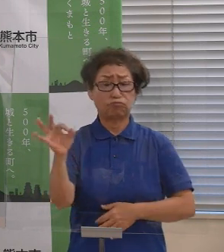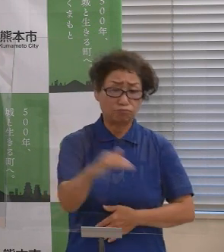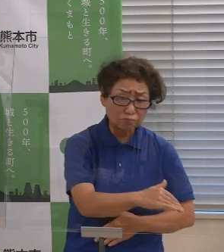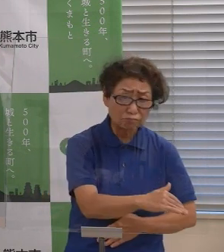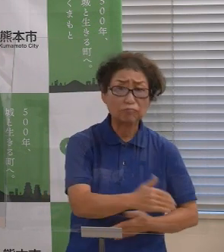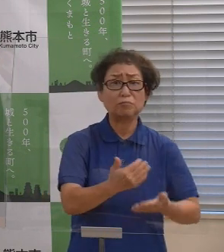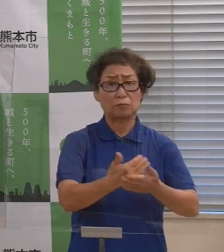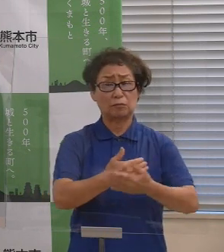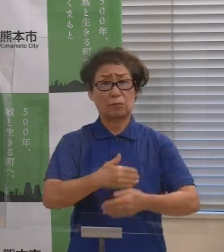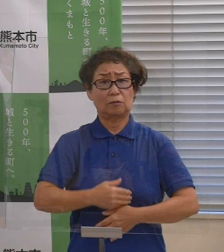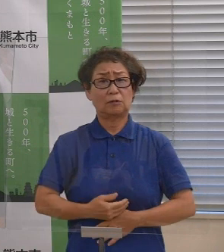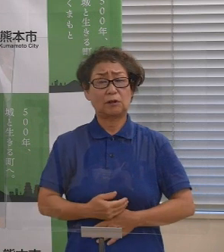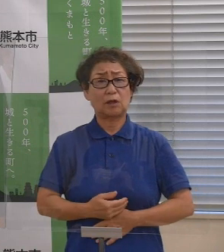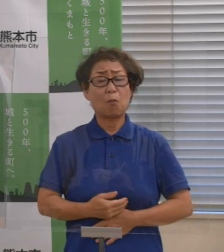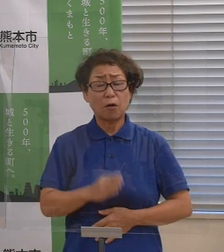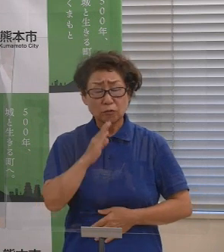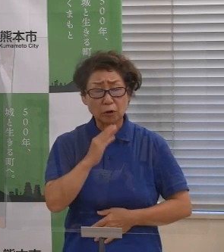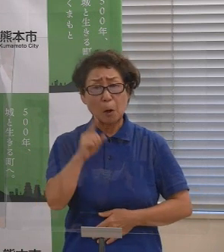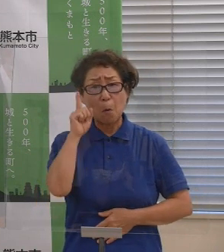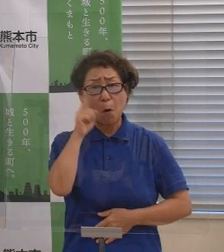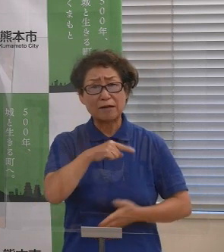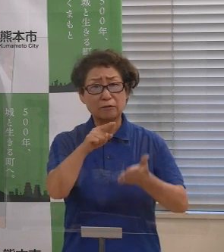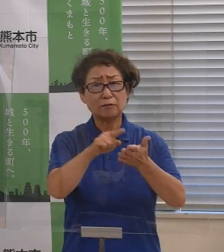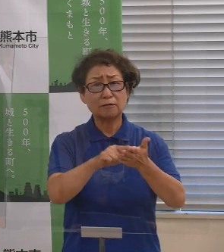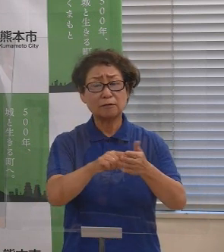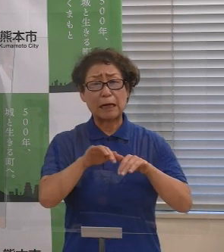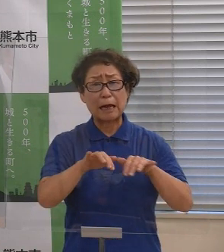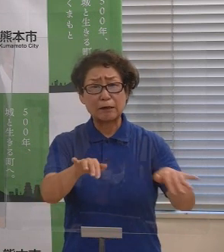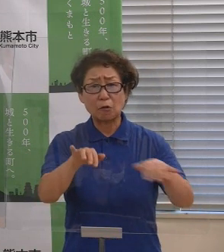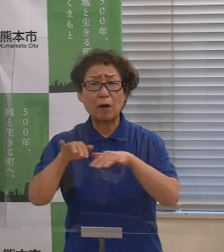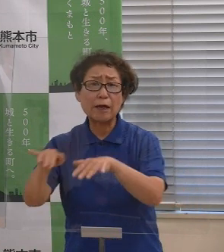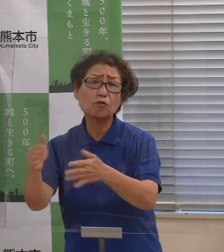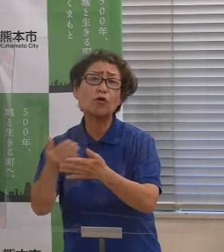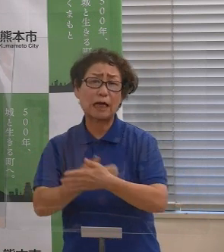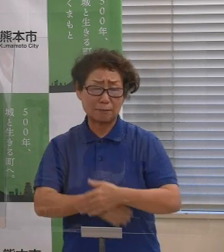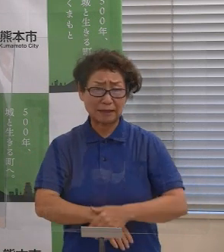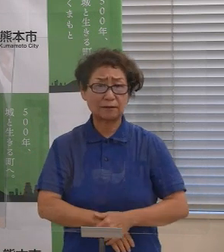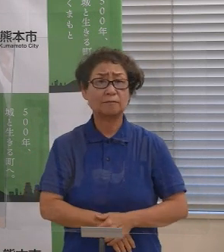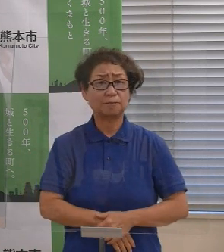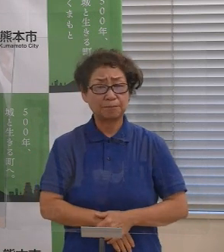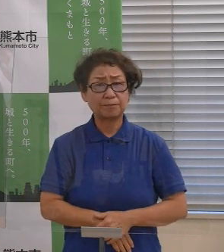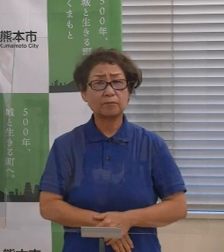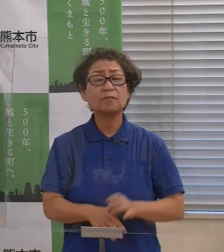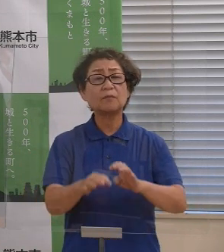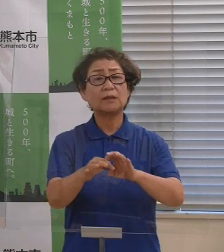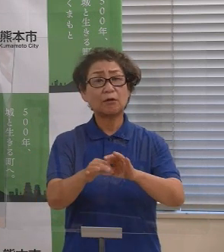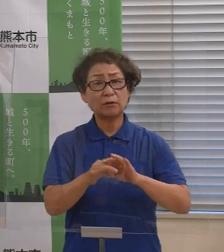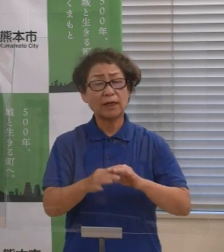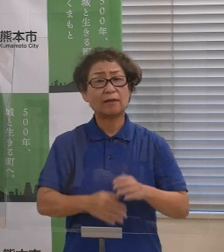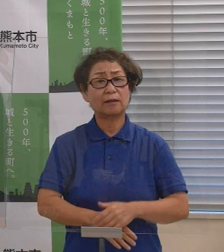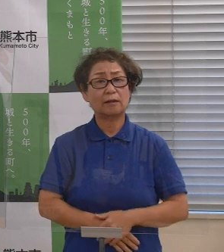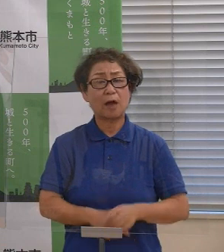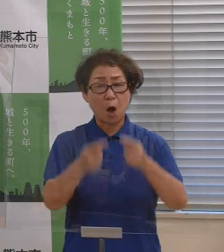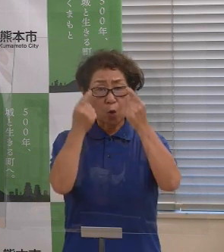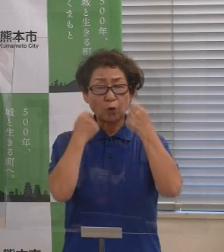で、両方とも非常に悪い影響を及ぼすということになります。ですので、個人情報やプ